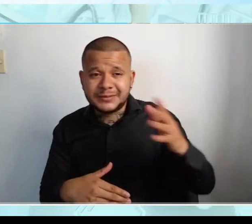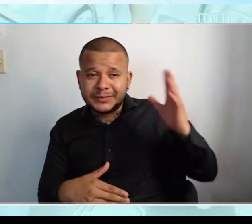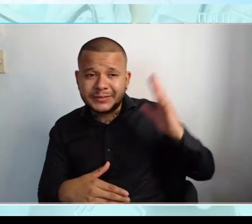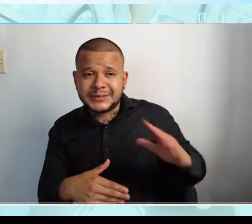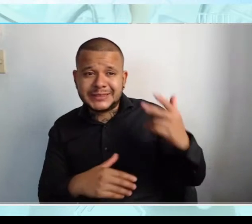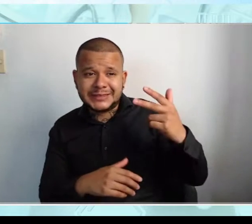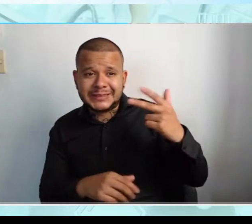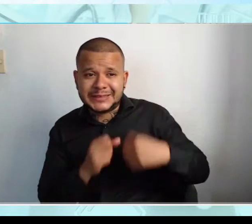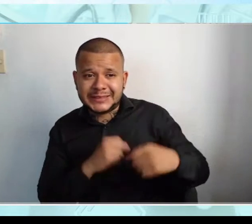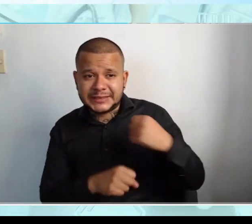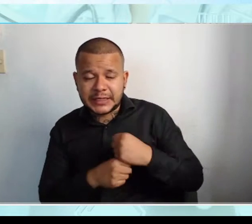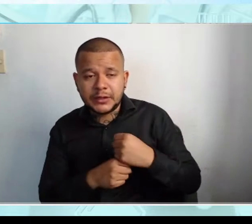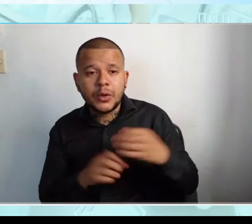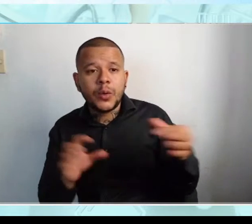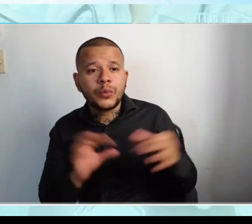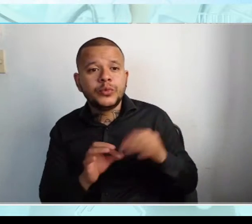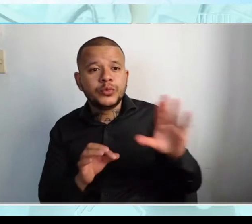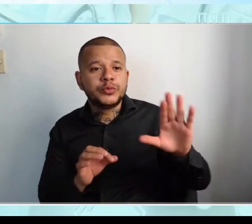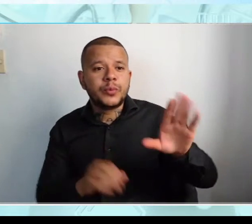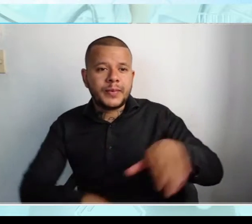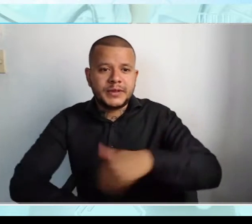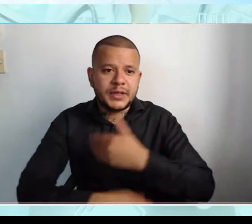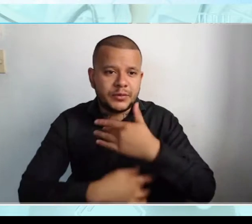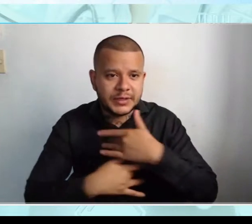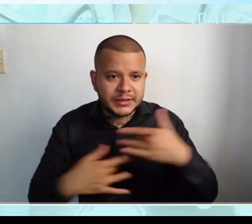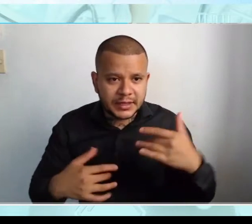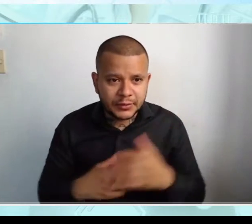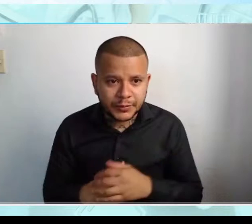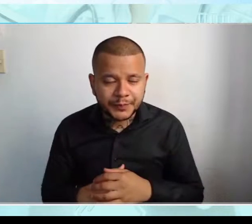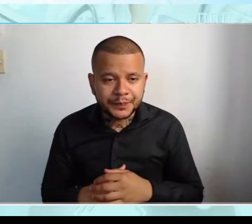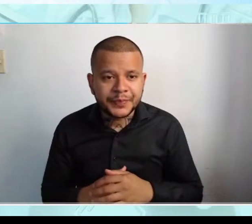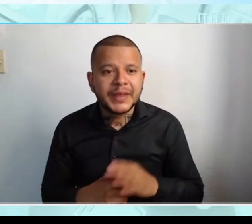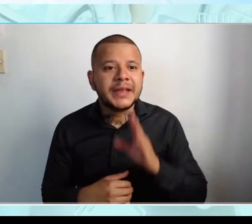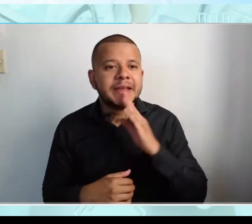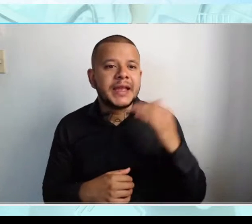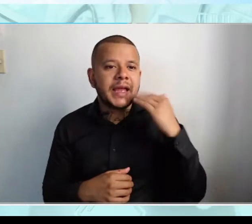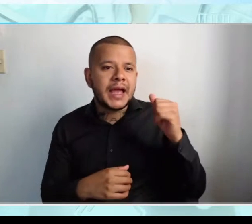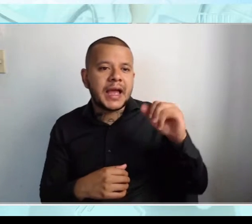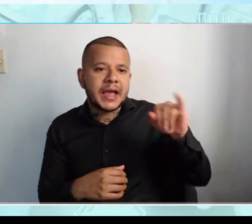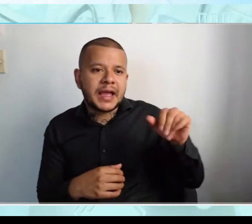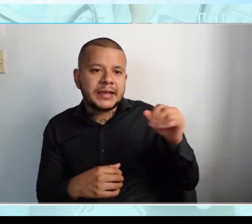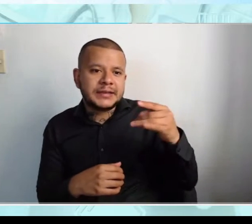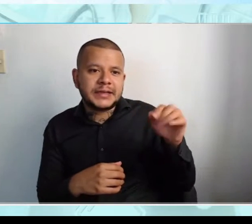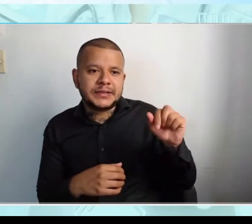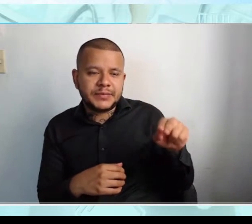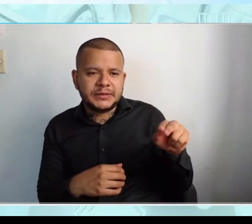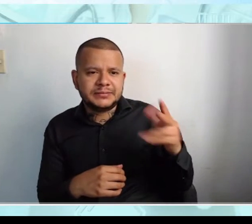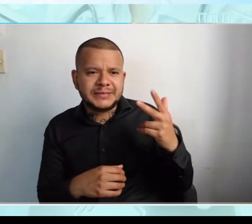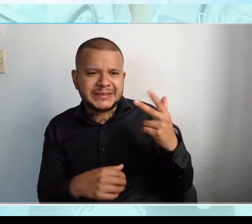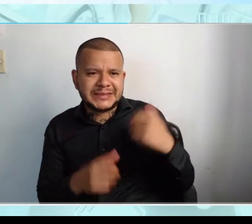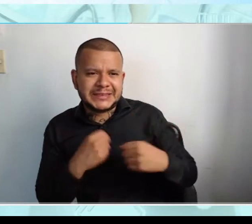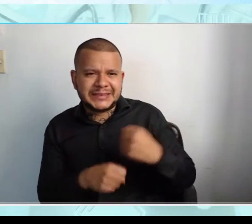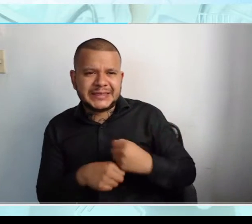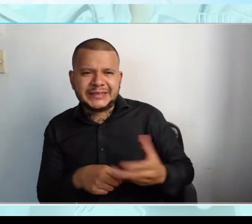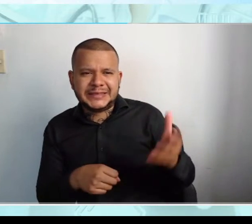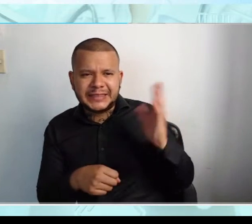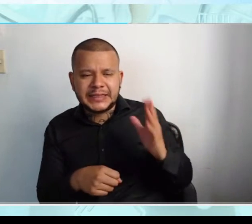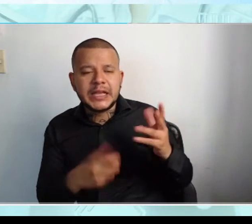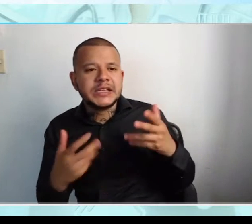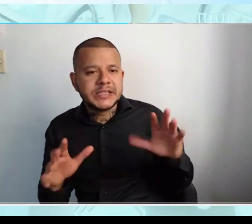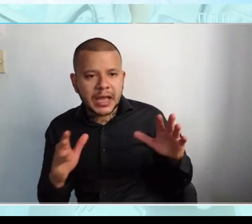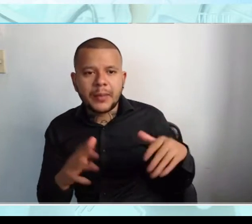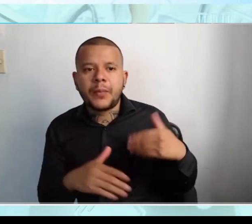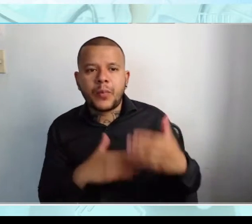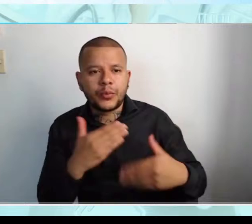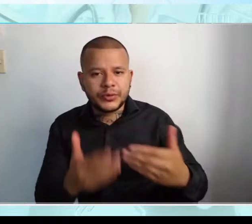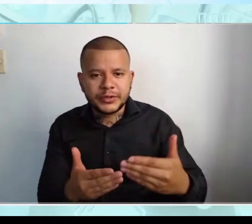3 años, de la mano del Ministerio de Salud. El grupo que comanda la doctora Yasmín, desde hace unos 3 años, se ha venido en este proceso, digamos,